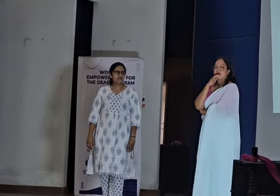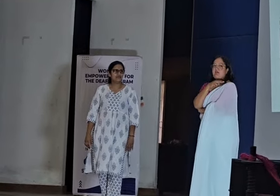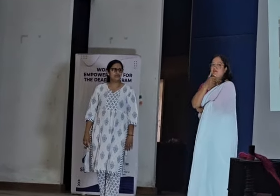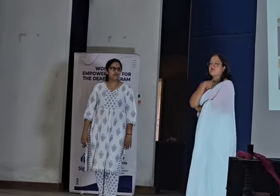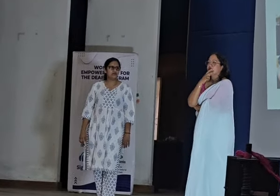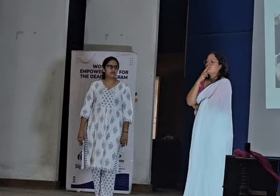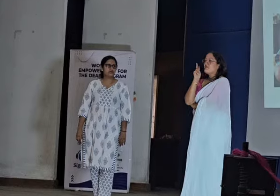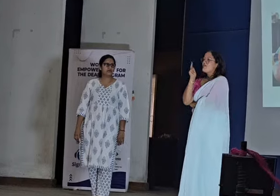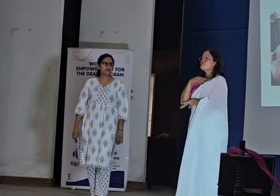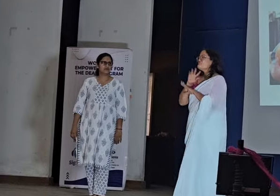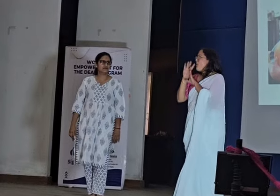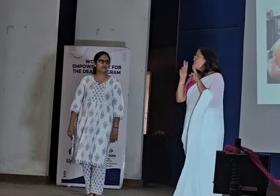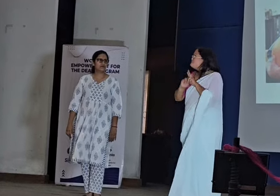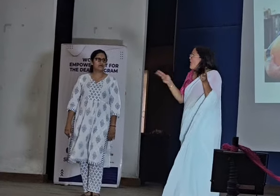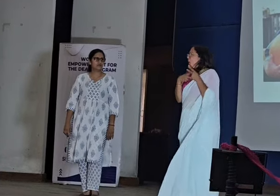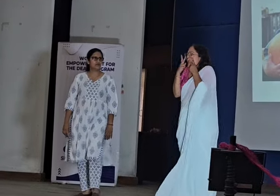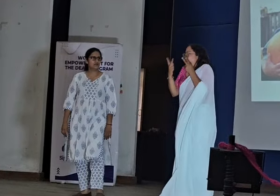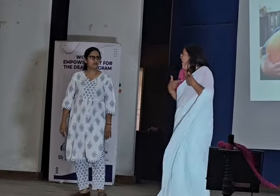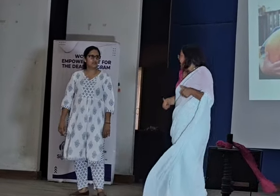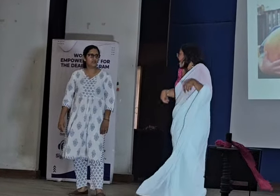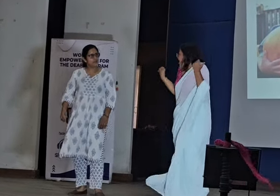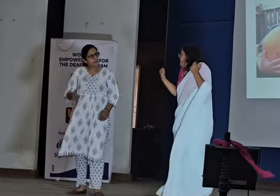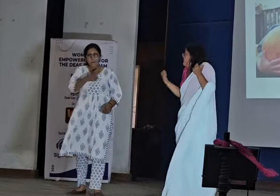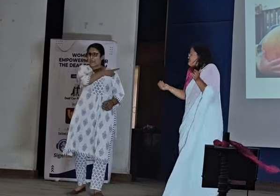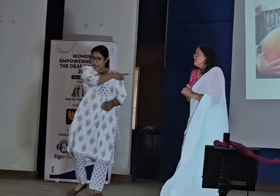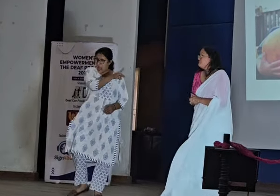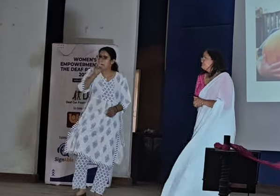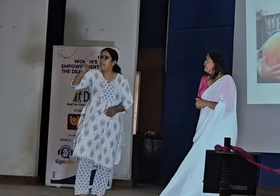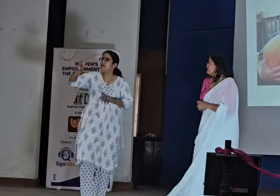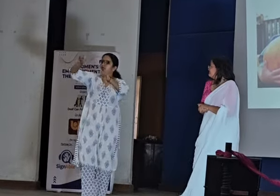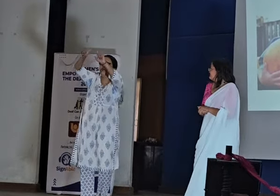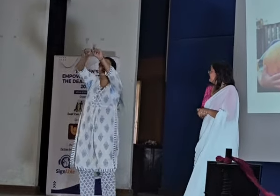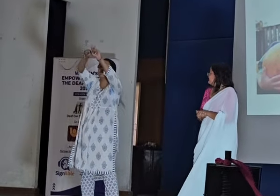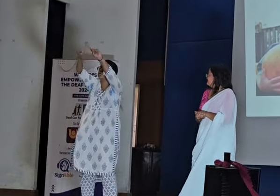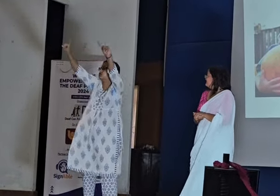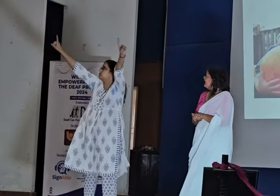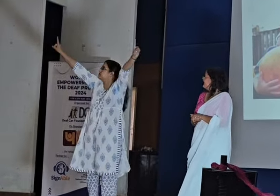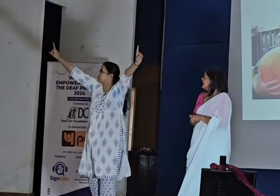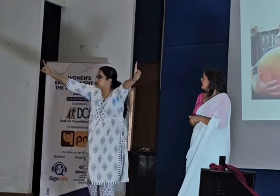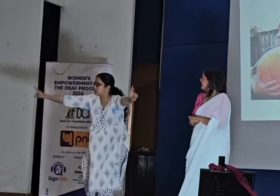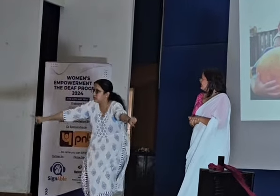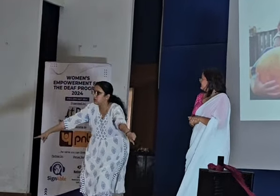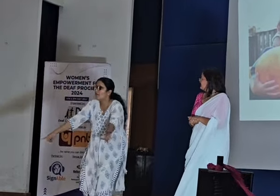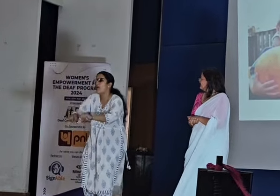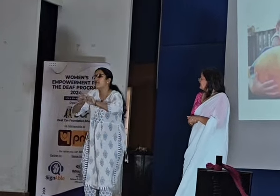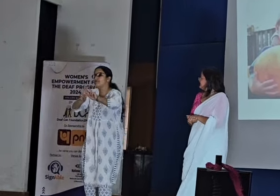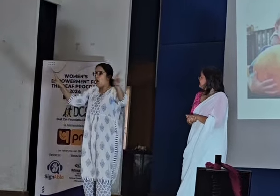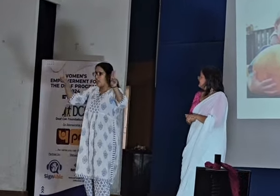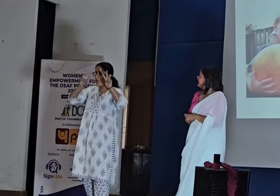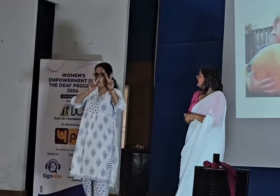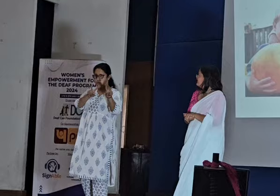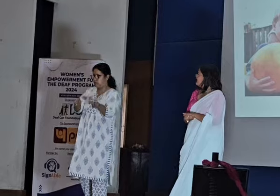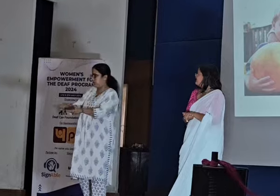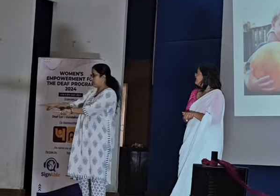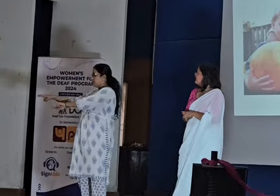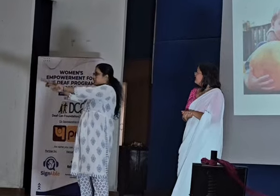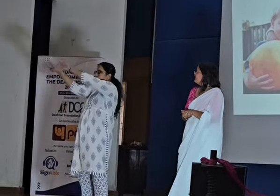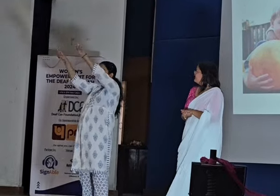है। ओके, मैं सब कुछ देख पा रही हूँ, सब कुछ ठीक है। ओके, मेरे को जैसे कि देख पा रही हूँ, मेरे को सब